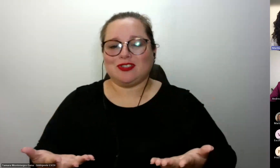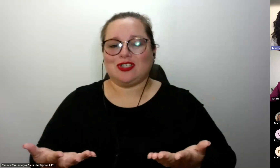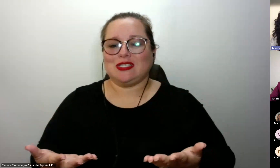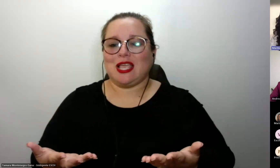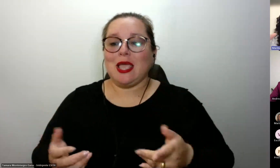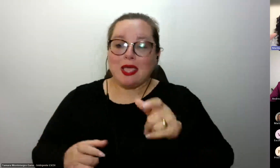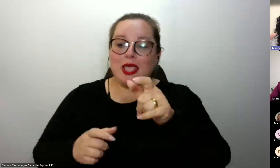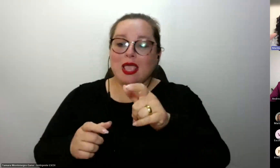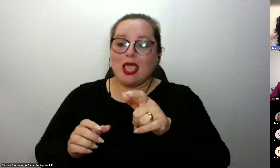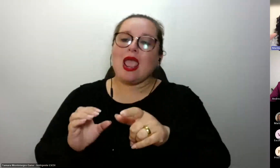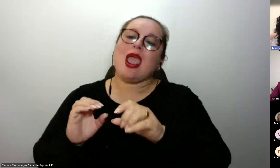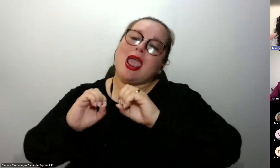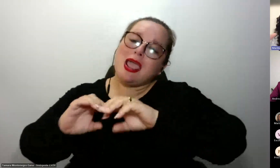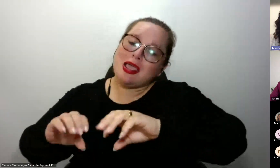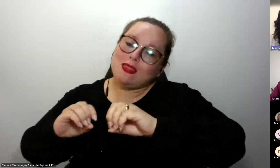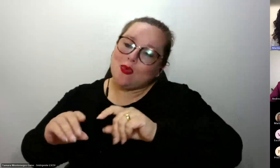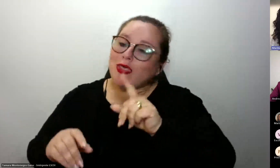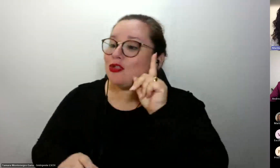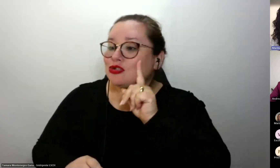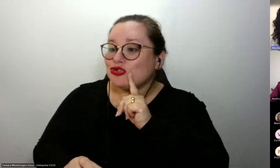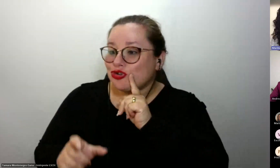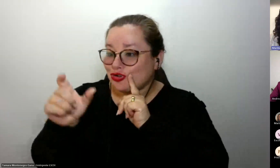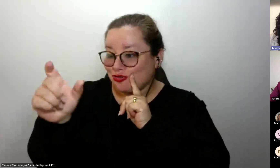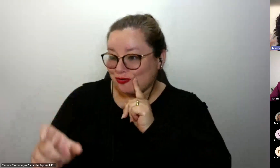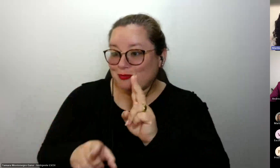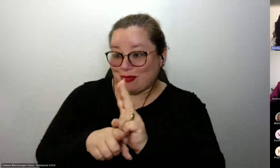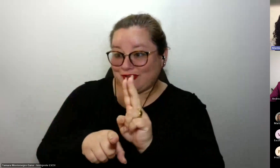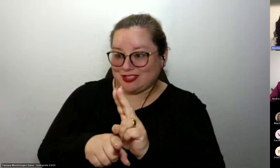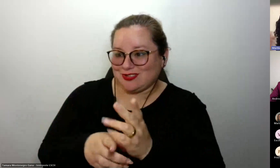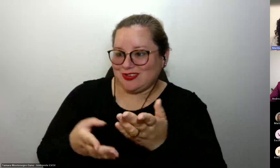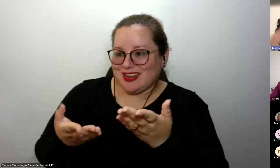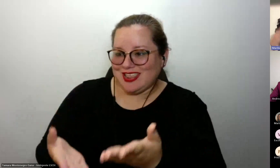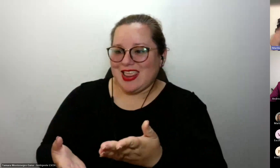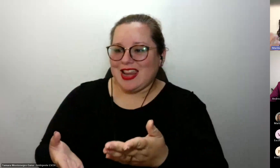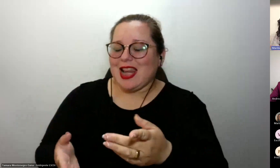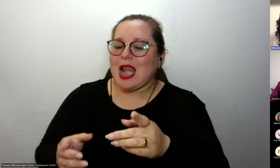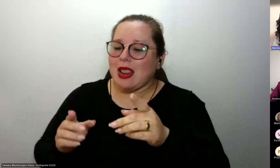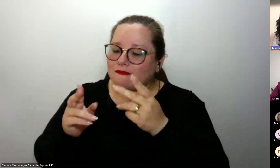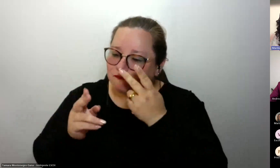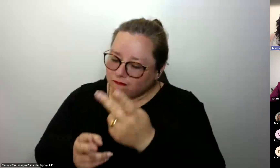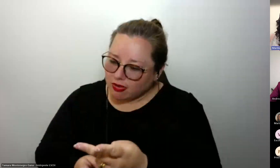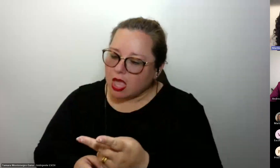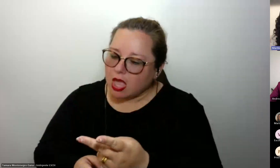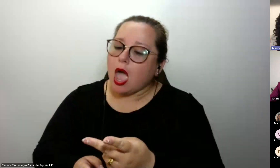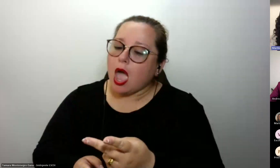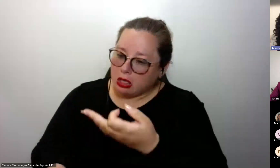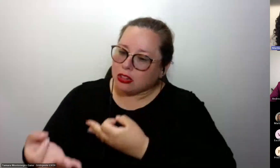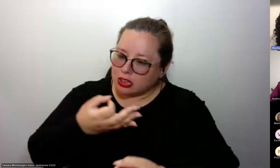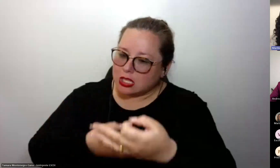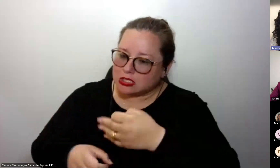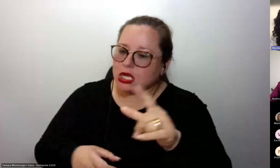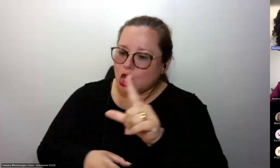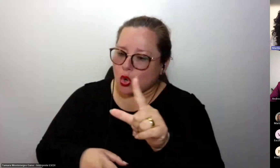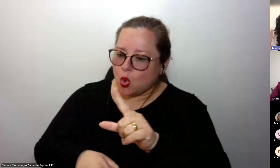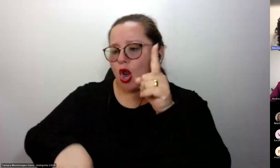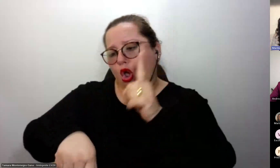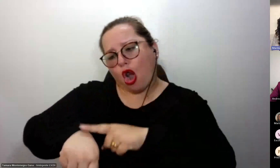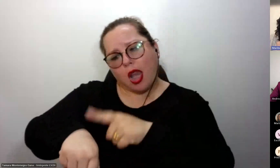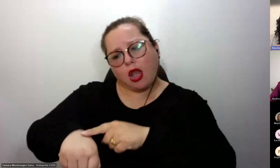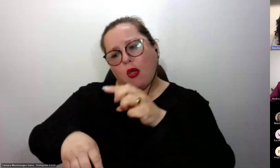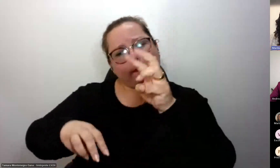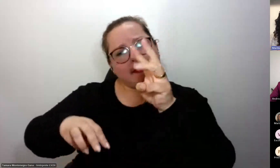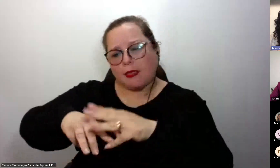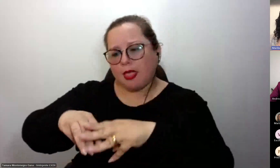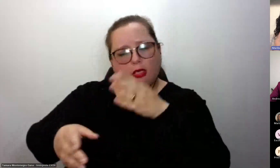educadores sordos respetaban mucho ese espacio. No iban directamente a decir, bueno, hoy día lunes es el horario de matemáticas, tenemos